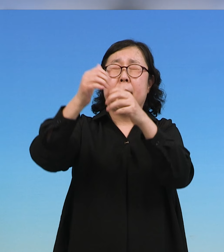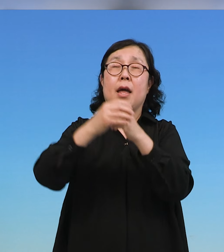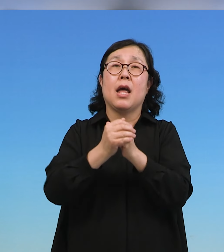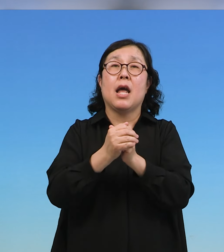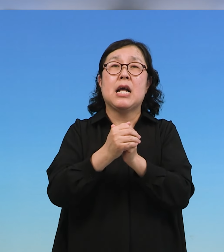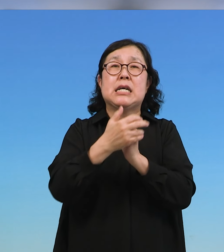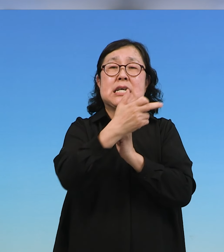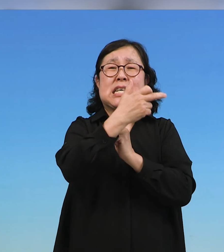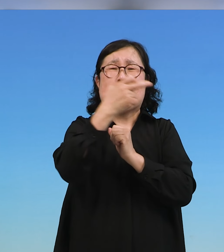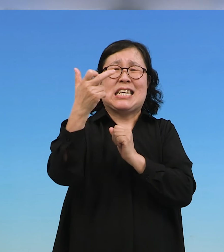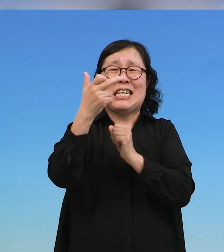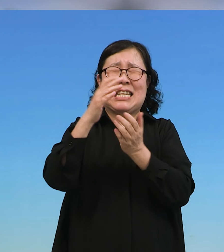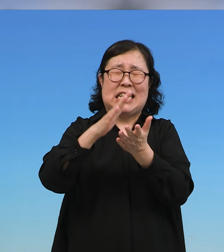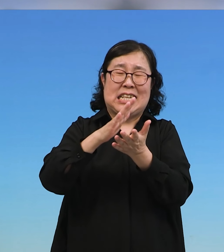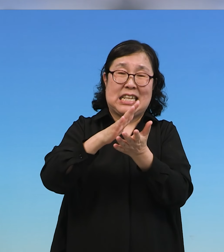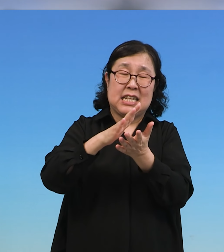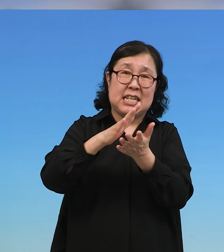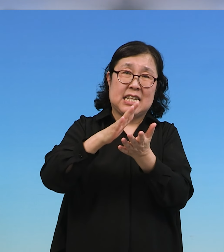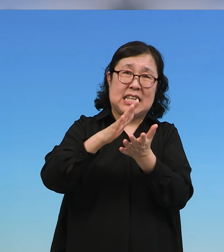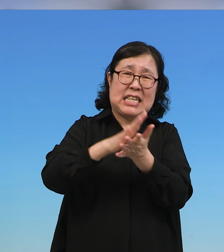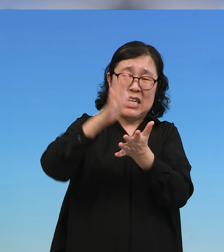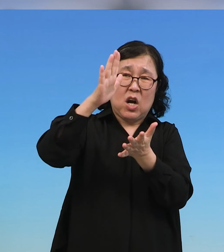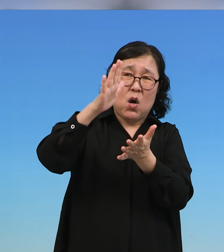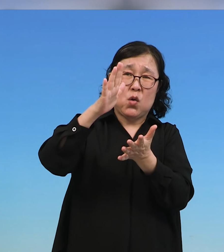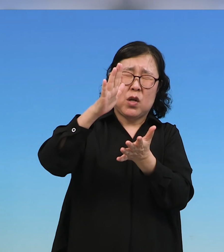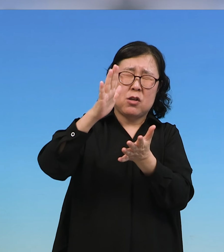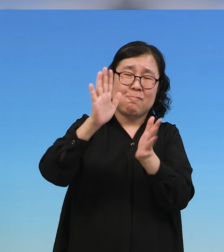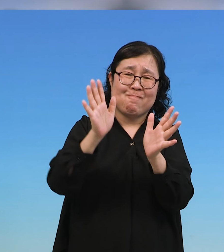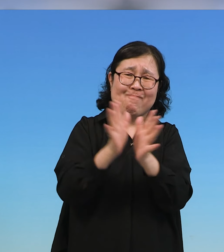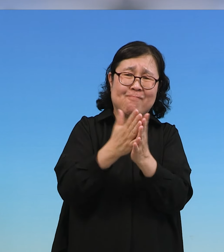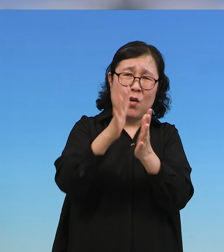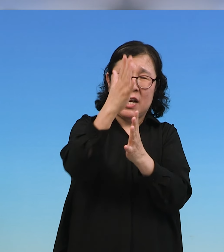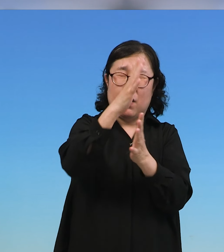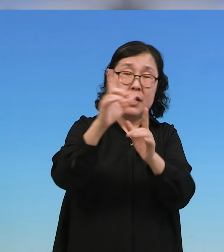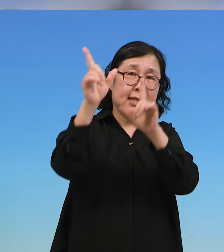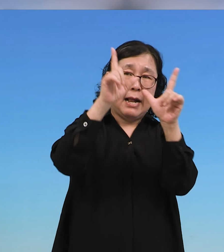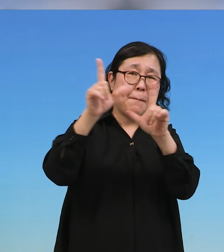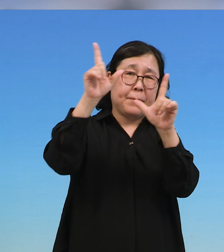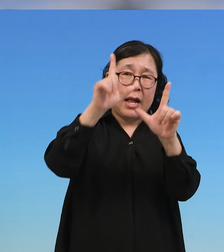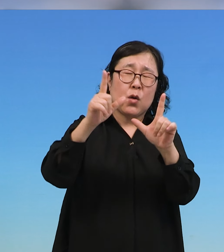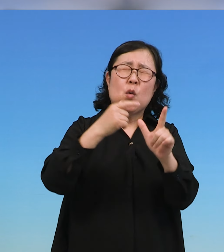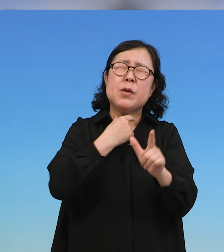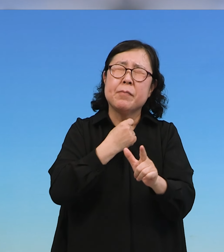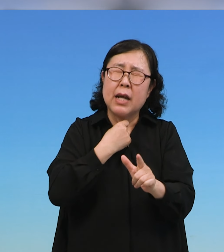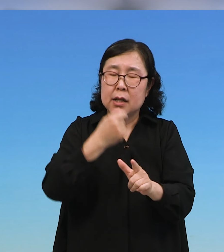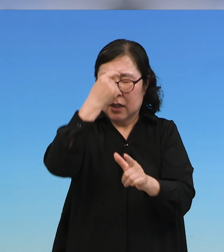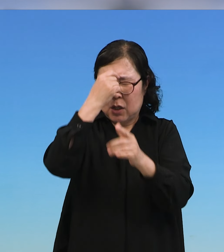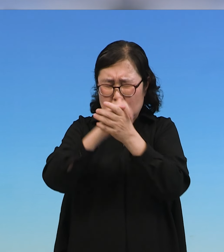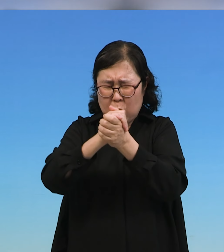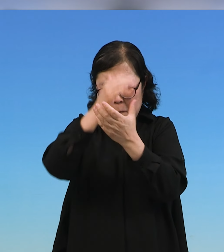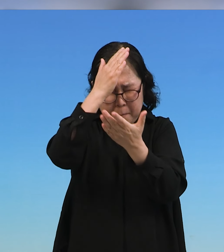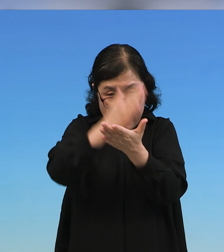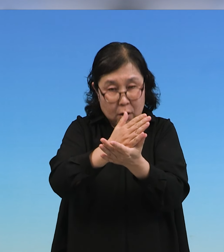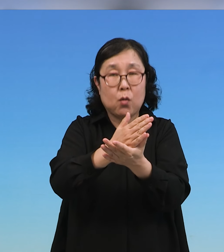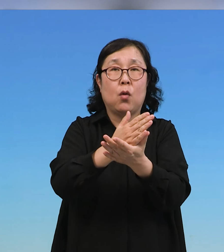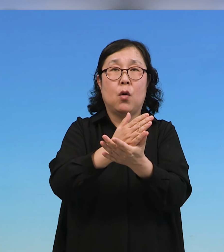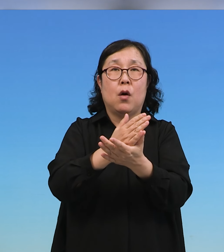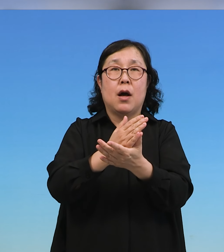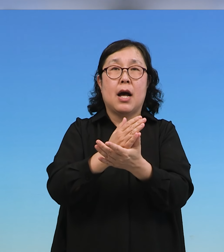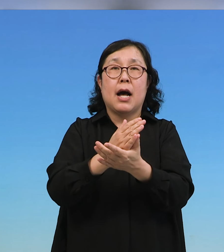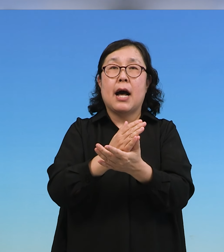엄청난 한여름에 뜨거운 태양 같은 인생 살게 해달라는 기도 더 이상 하지 말고 하나님